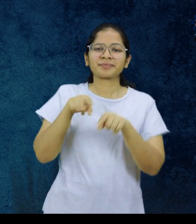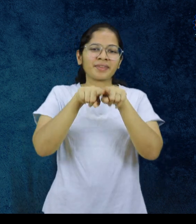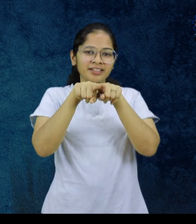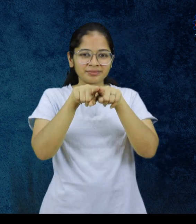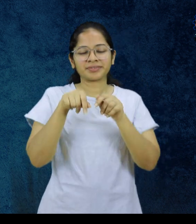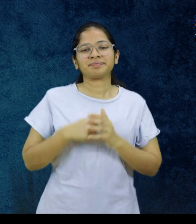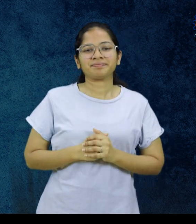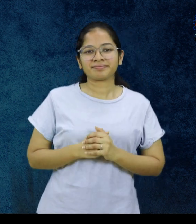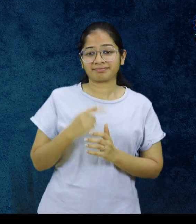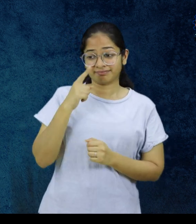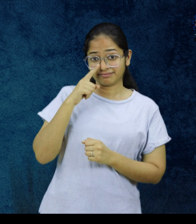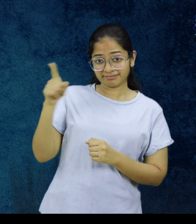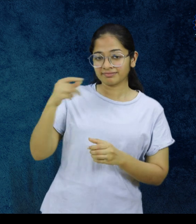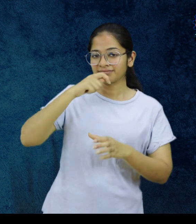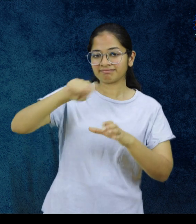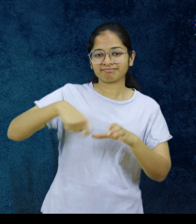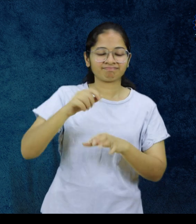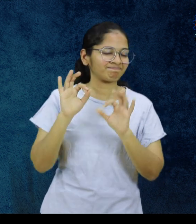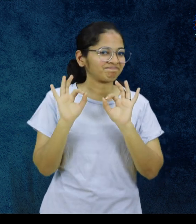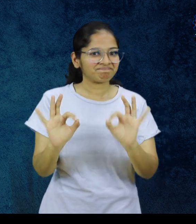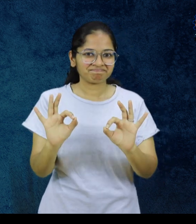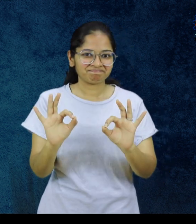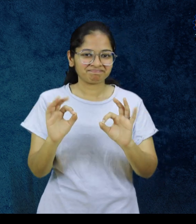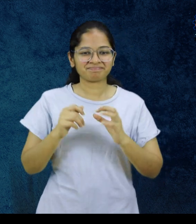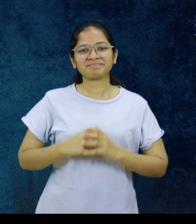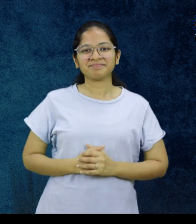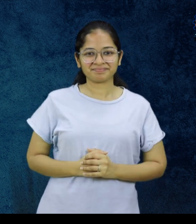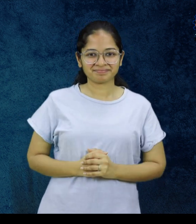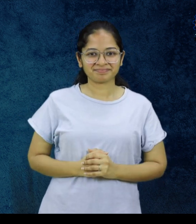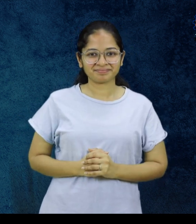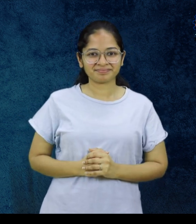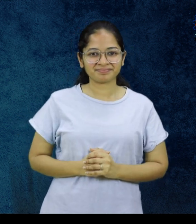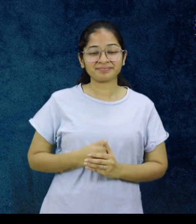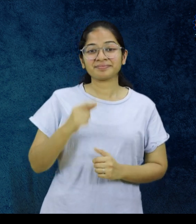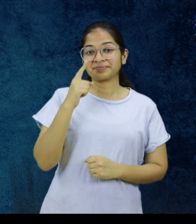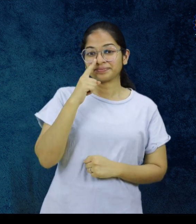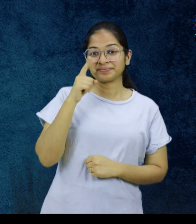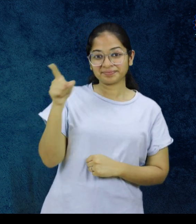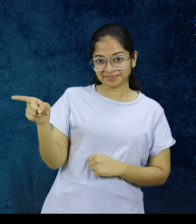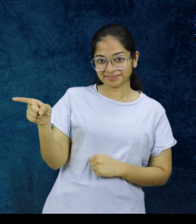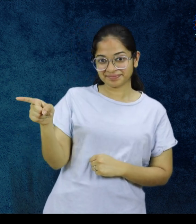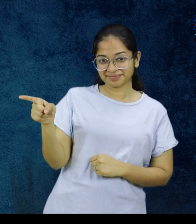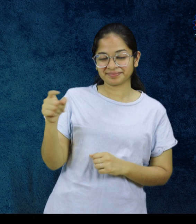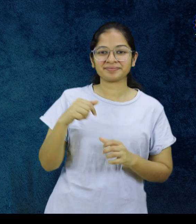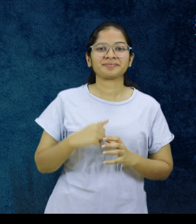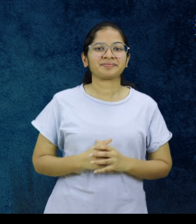उदाहरण वह लड़की बहुत स्वादिष्ट खाना बनती है वह लड़की